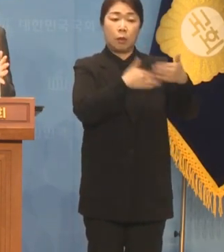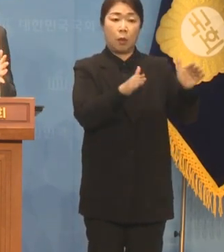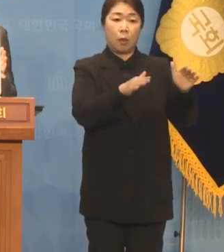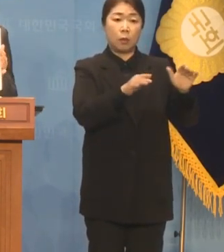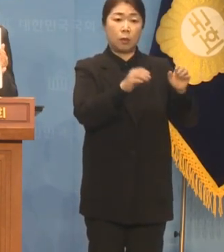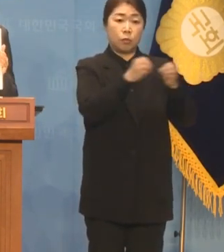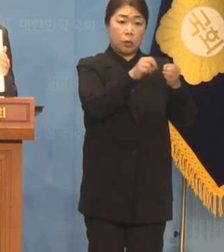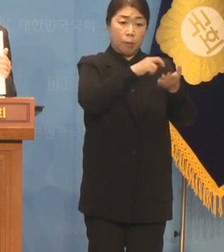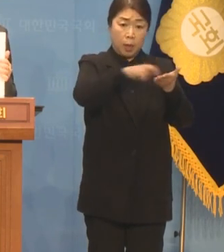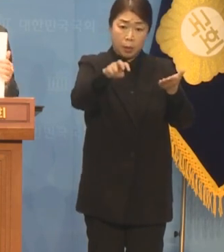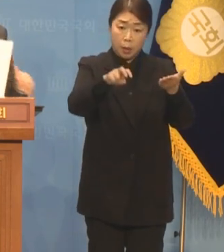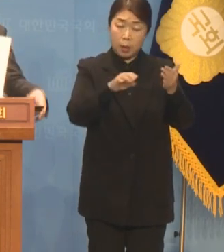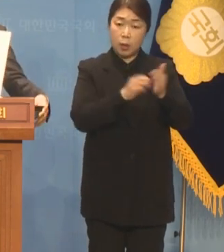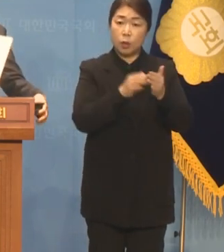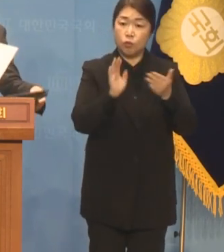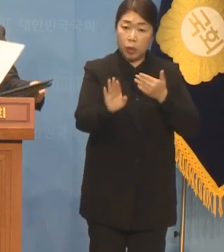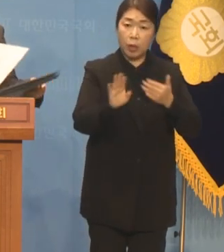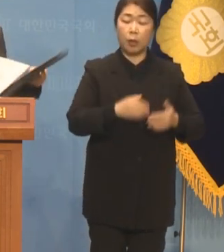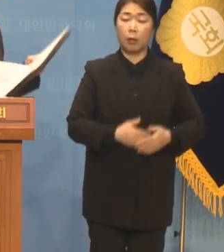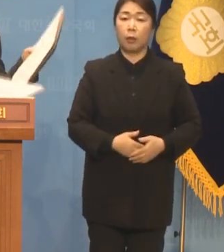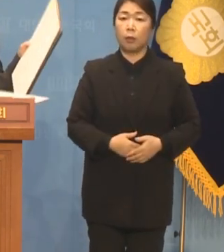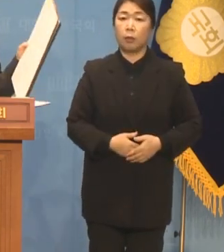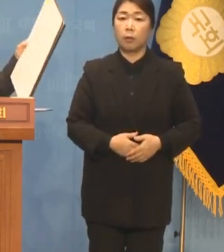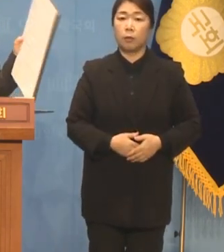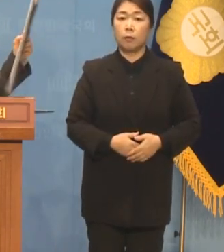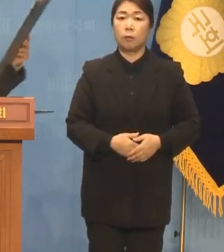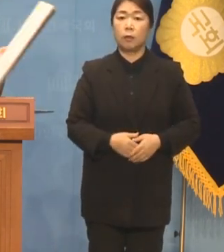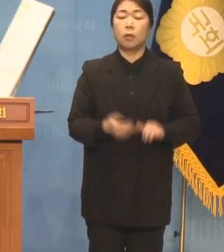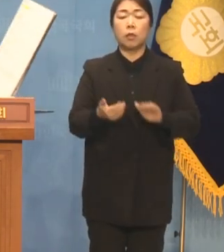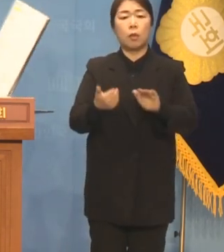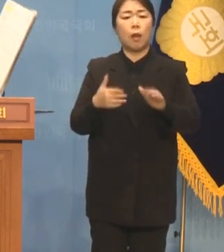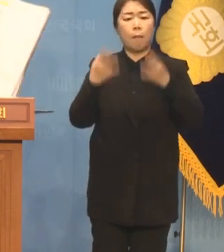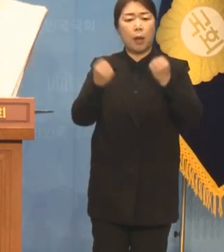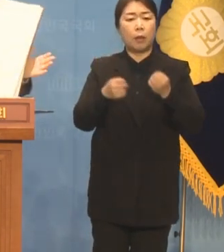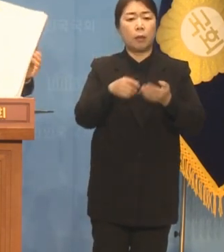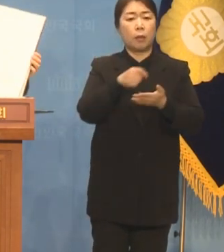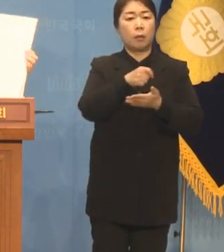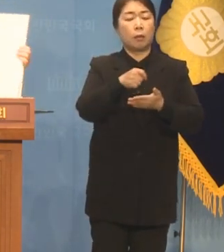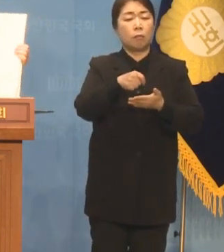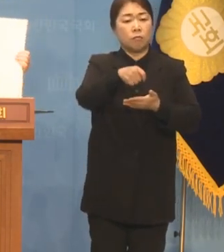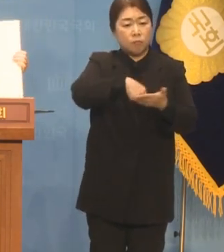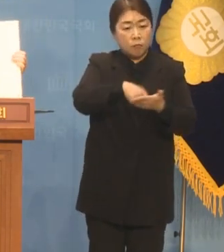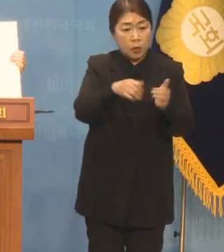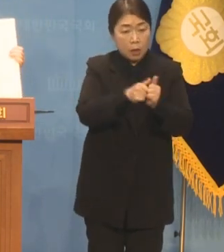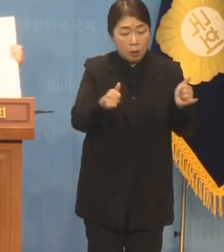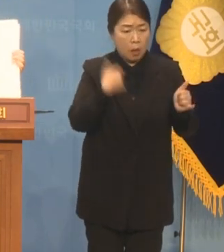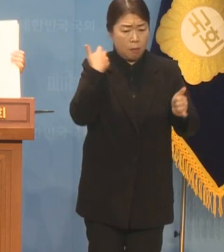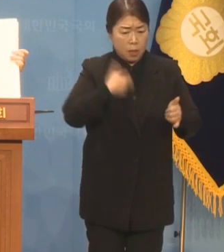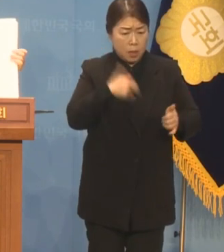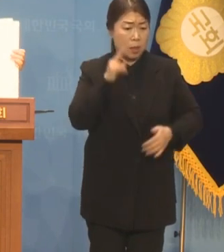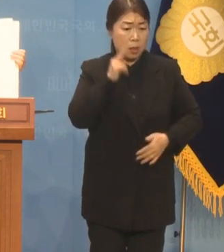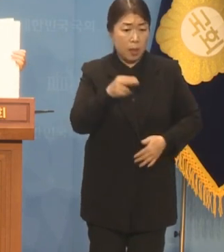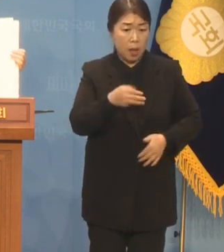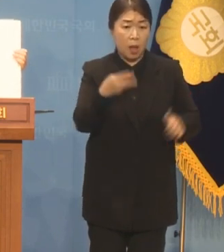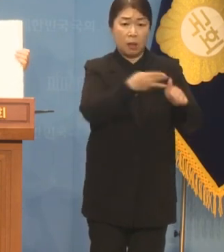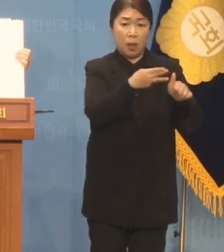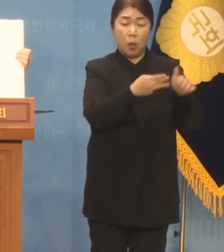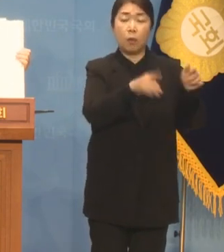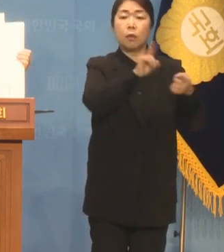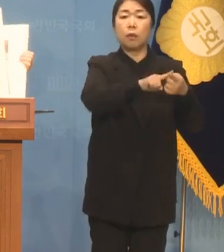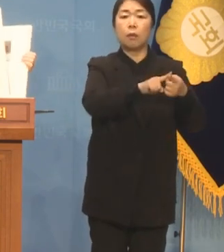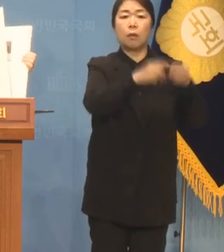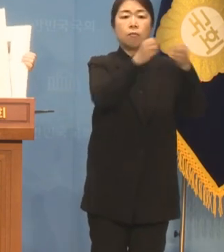문자 발생 이후에 그 앞에 많은 언론들이 출혈을 언급하고 테러 행위를